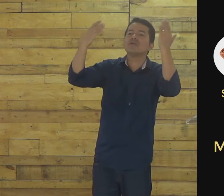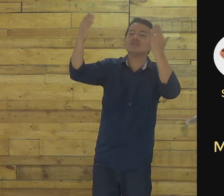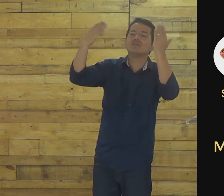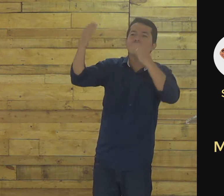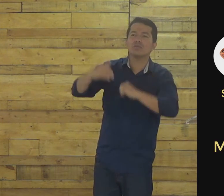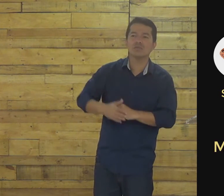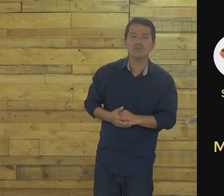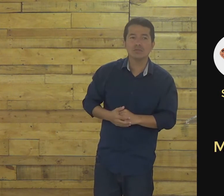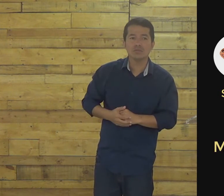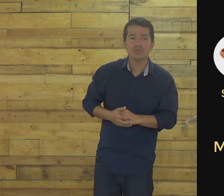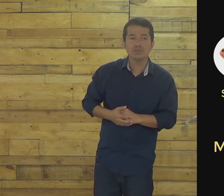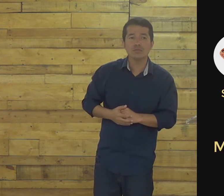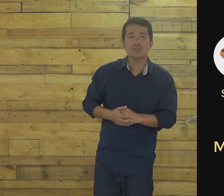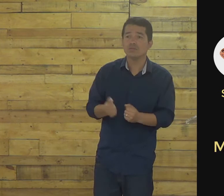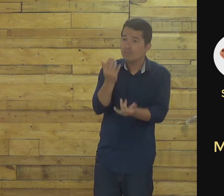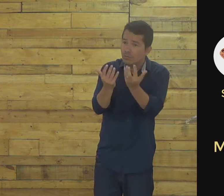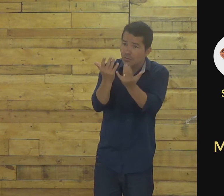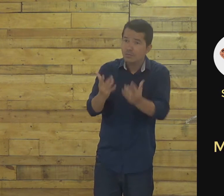porque Deus está ali dentro.